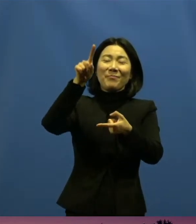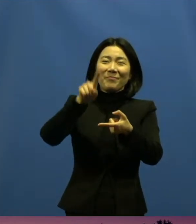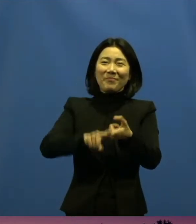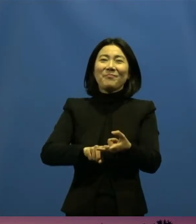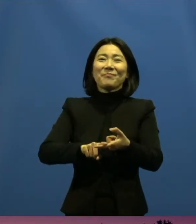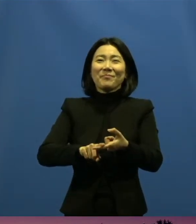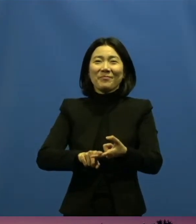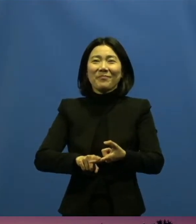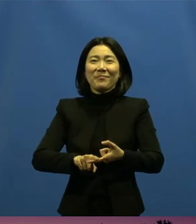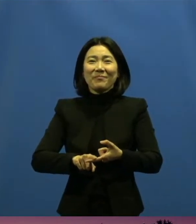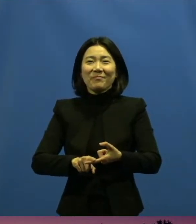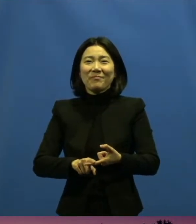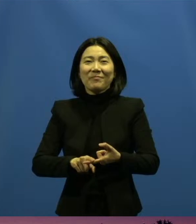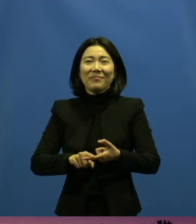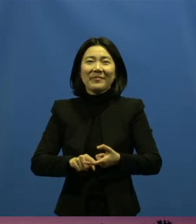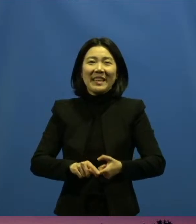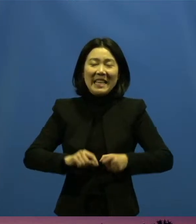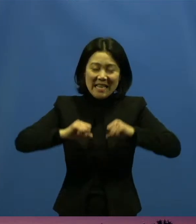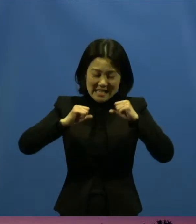뜻대로